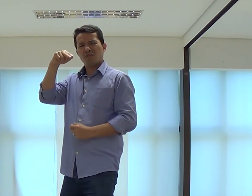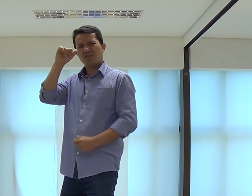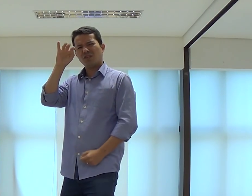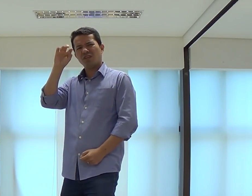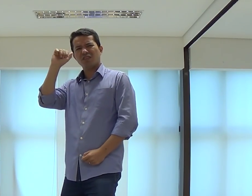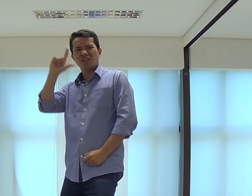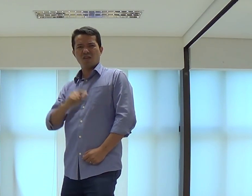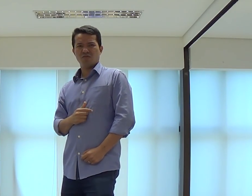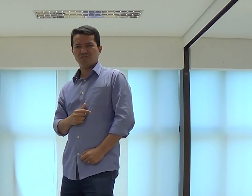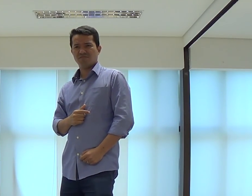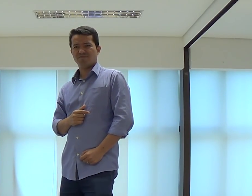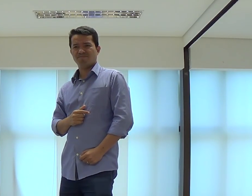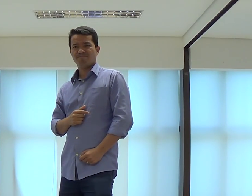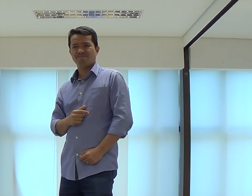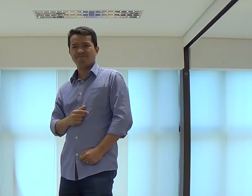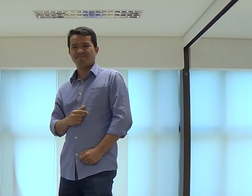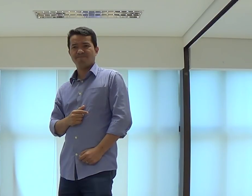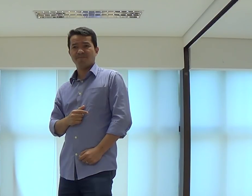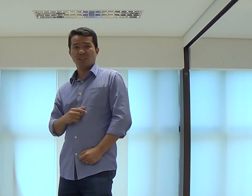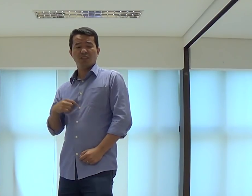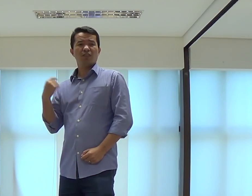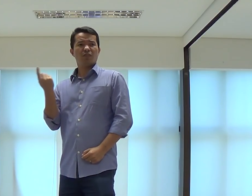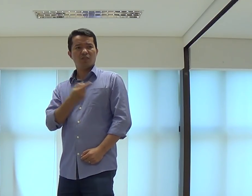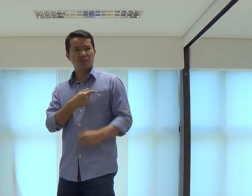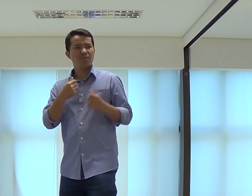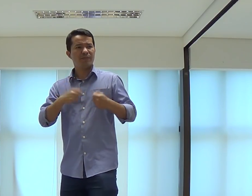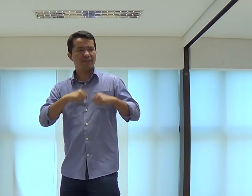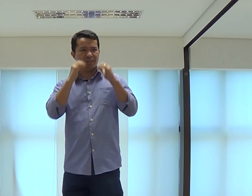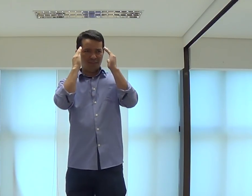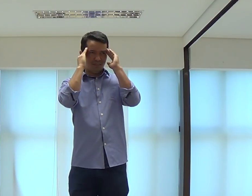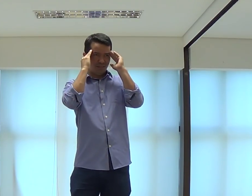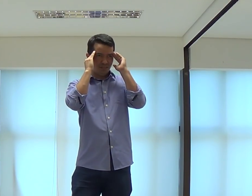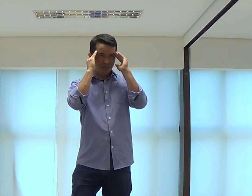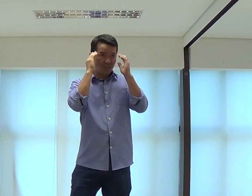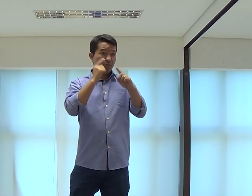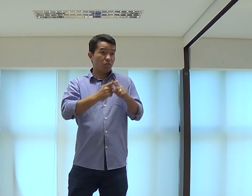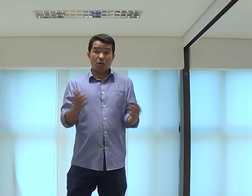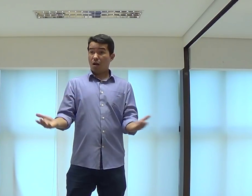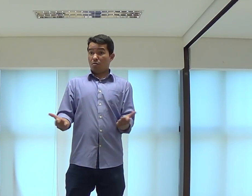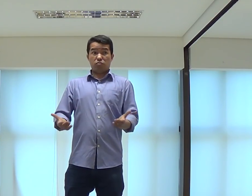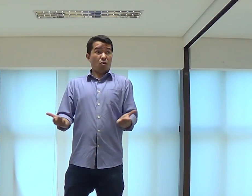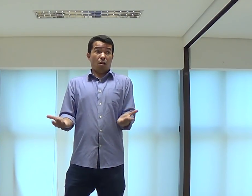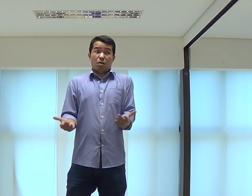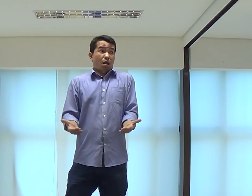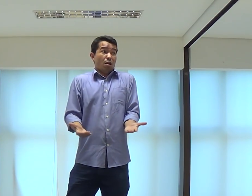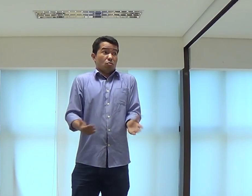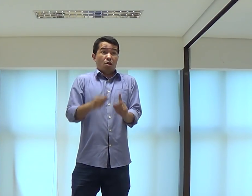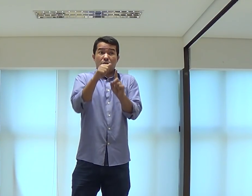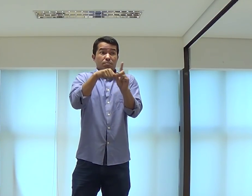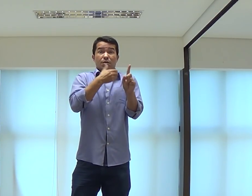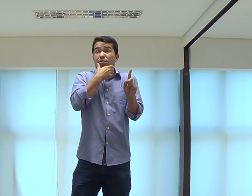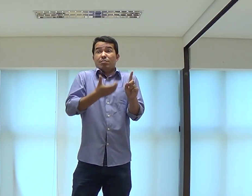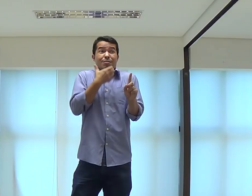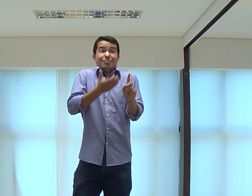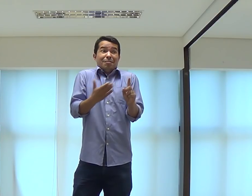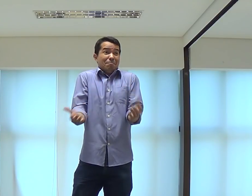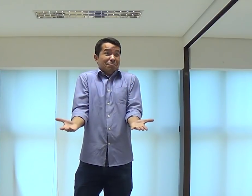objetivo, o propósito do Natal? Então a gente precisa entender isso, né? Porque agora é esse mês